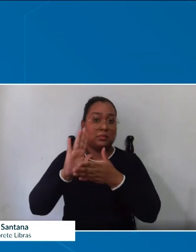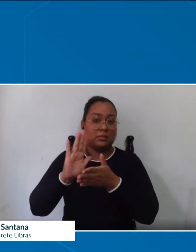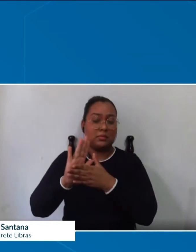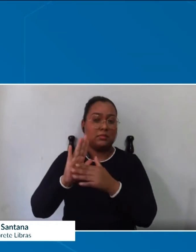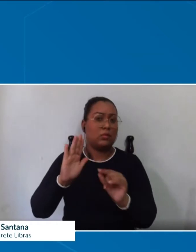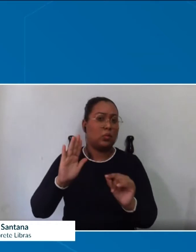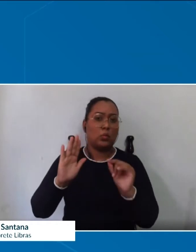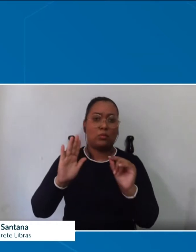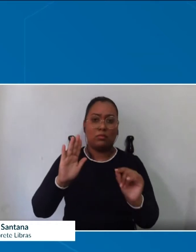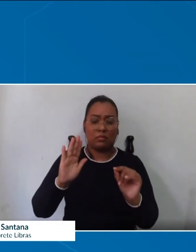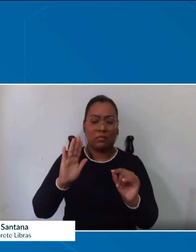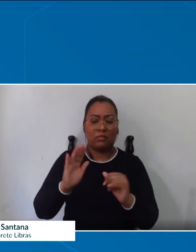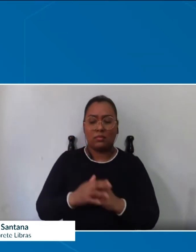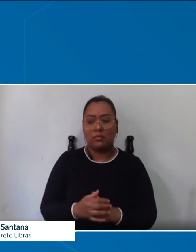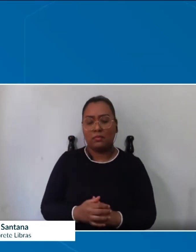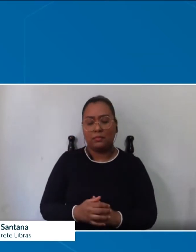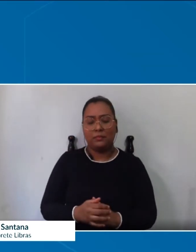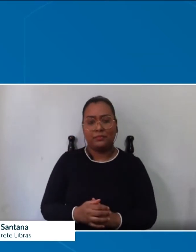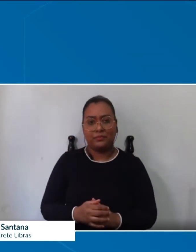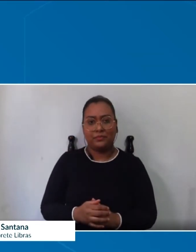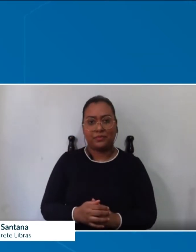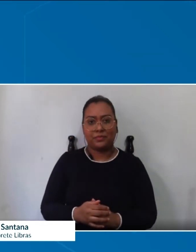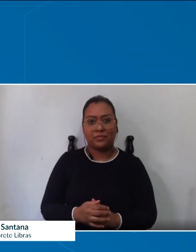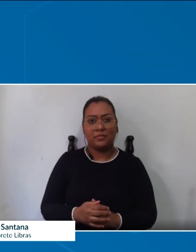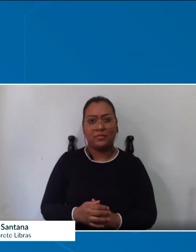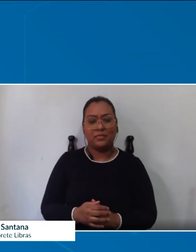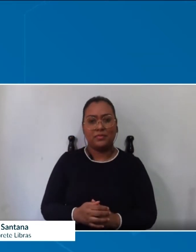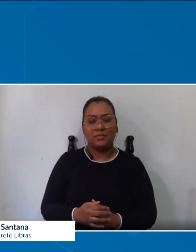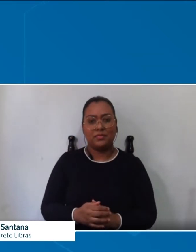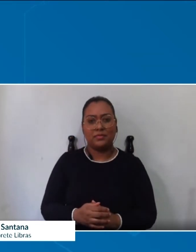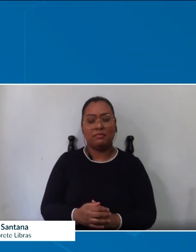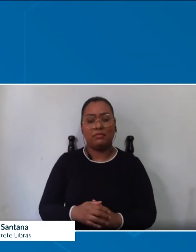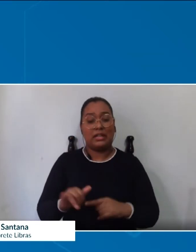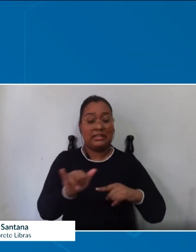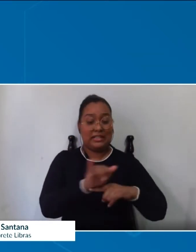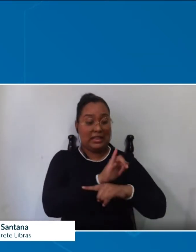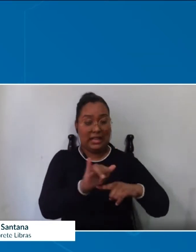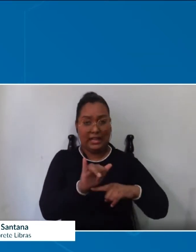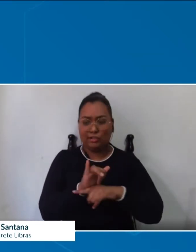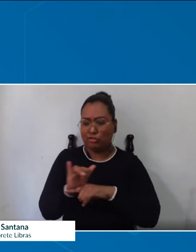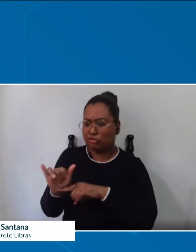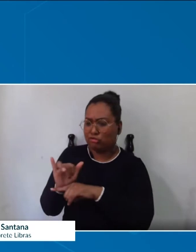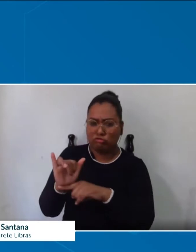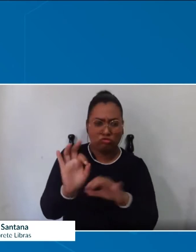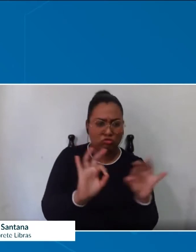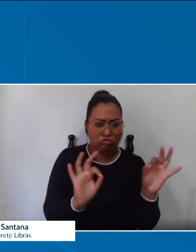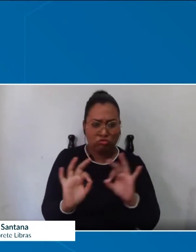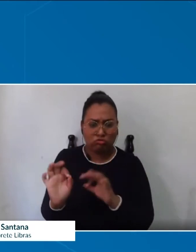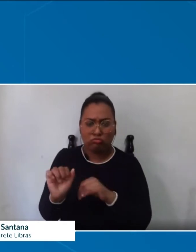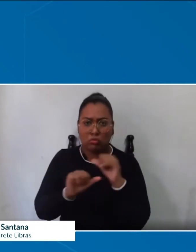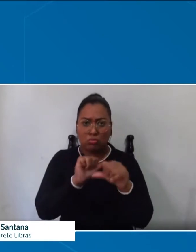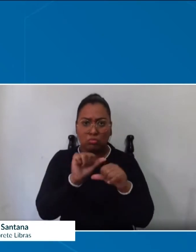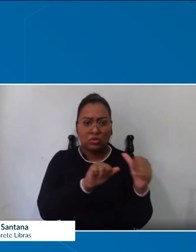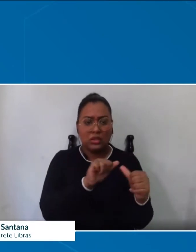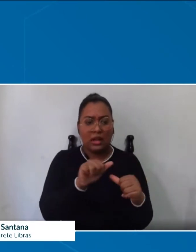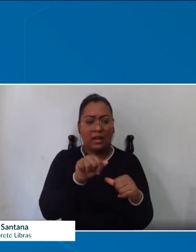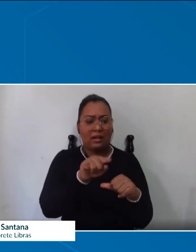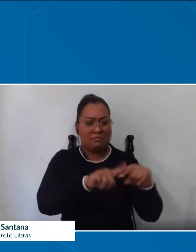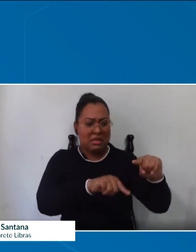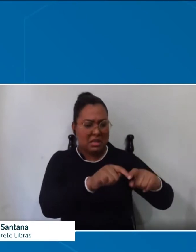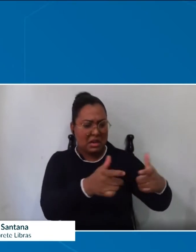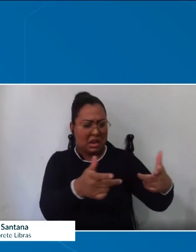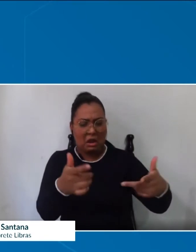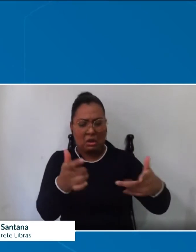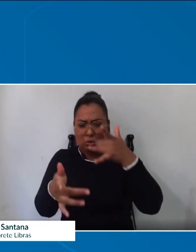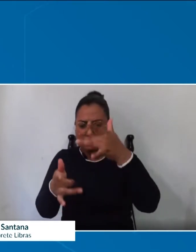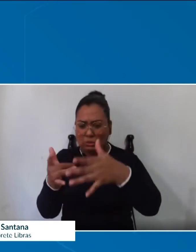fazer com que o processo que seja utilizado para transformar esse subproduto ou esse